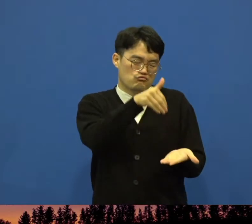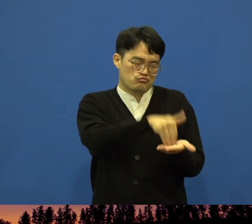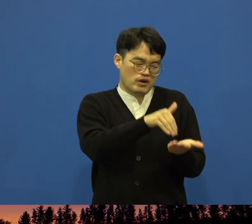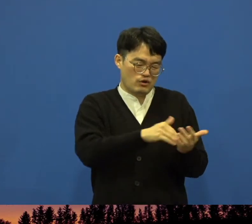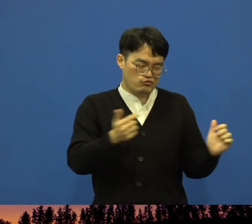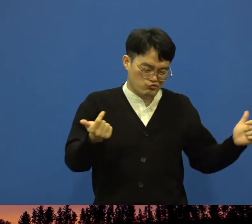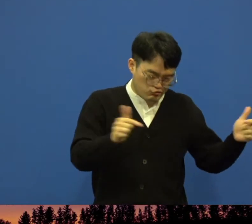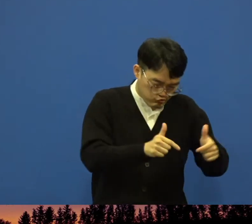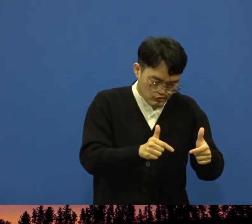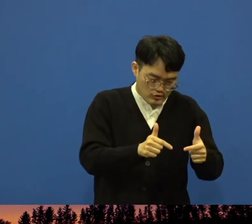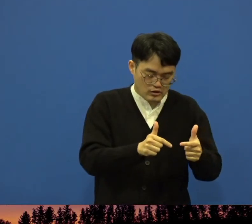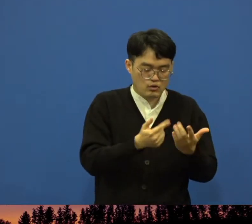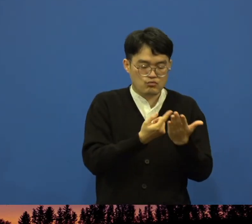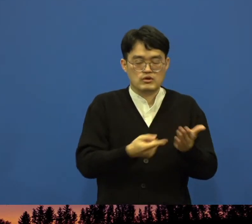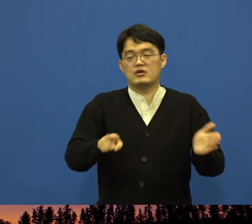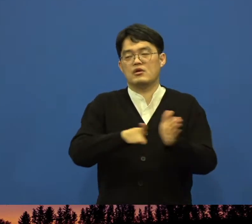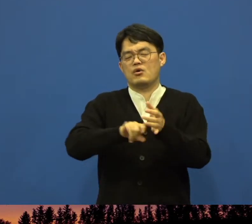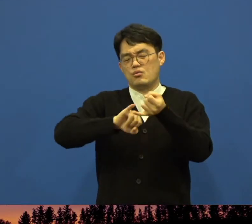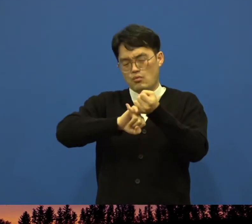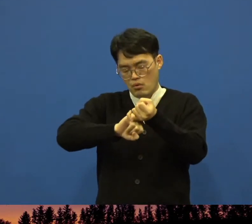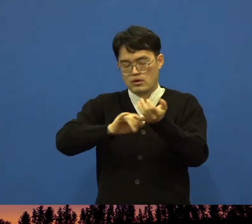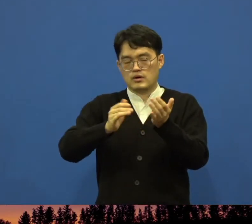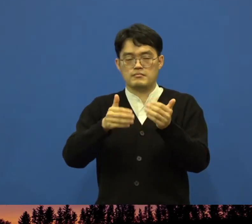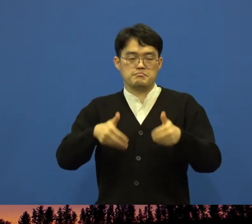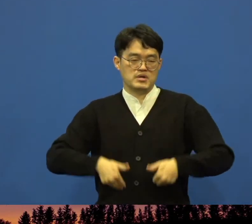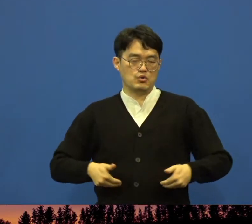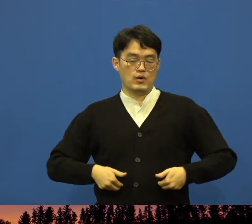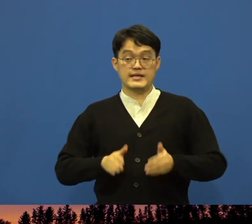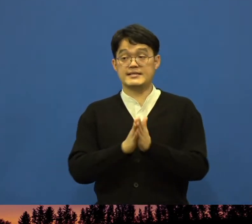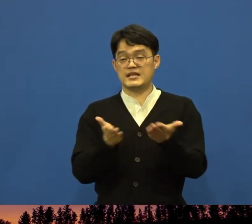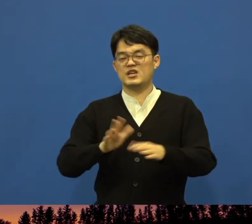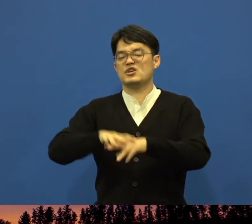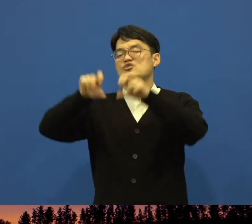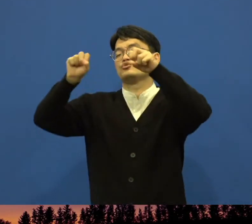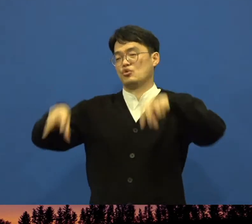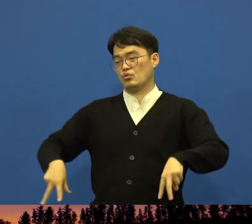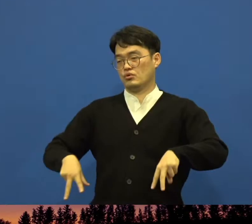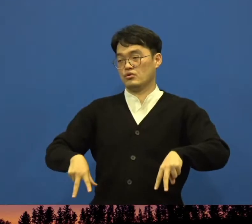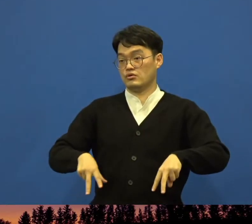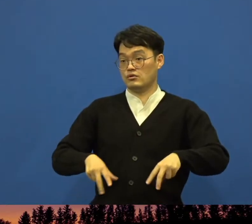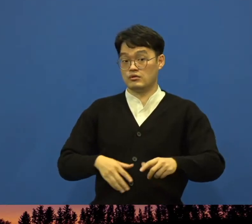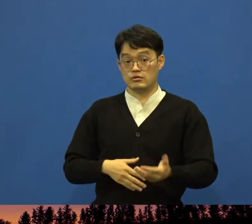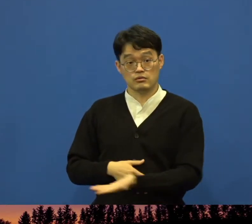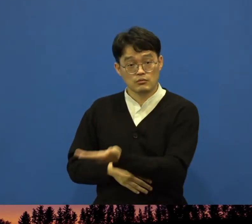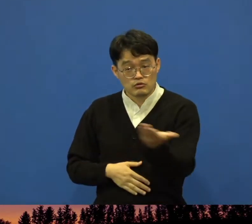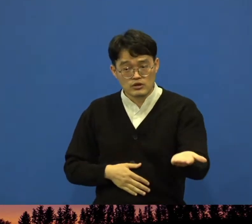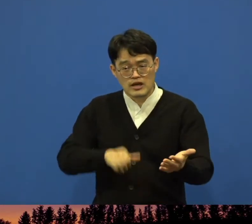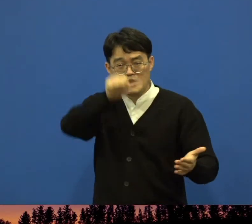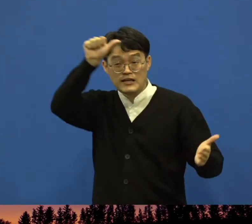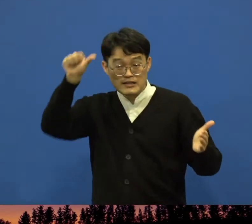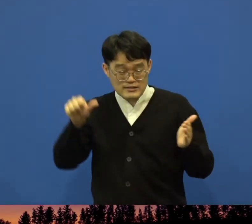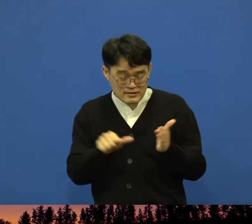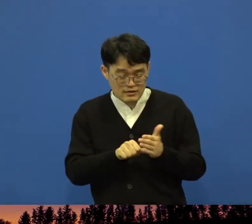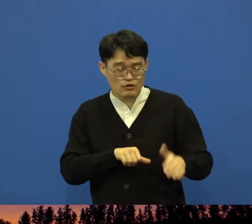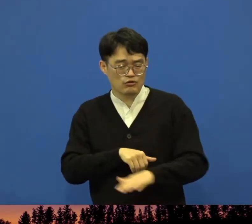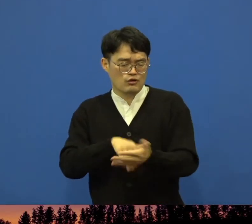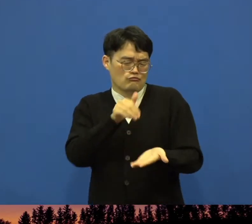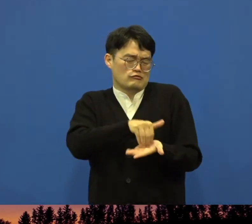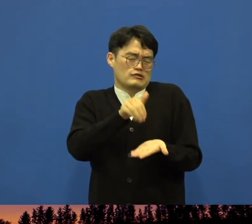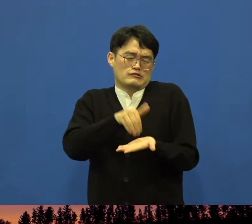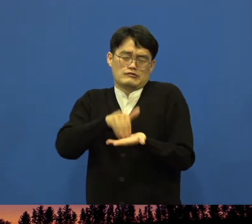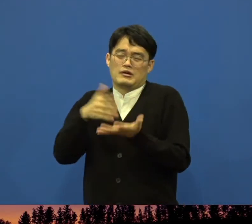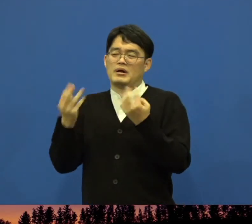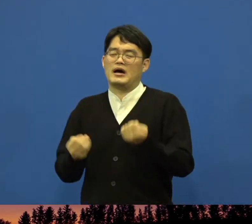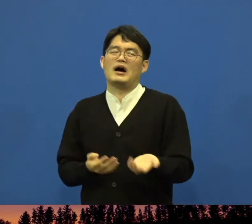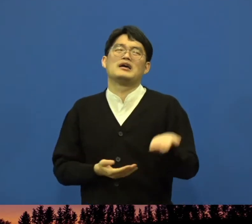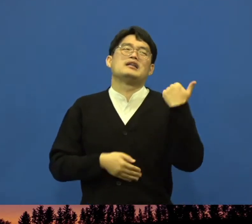우리 인생에 많은 사람들이 가장 많이 하는 것 중에 하나가 뭐냐면 후회하는 것 아니거든요. 내가 그때 왜